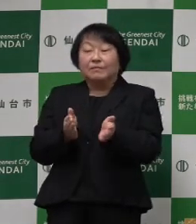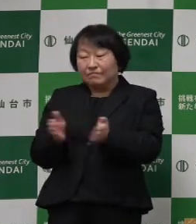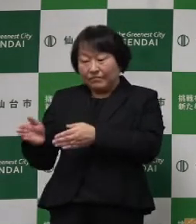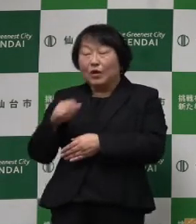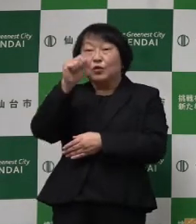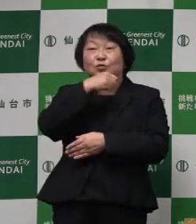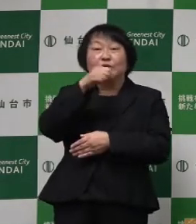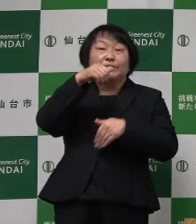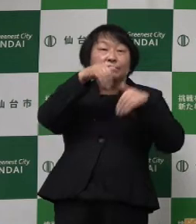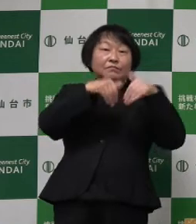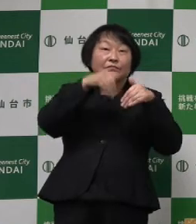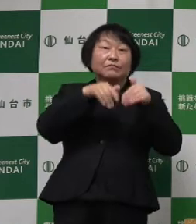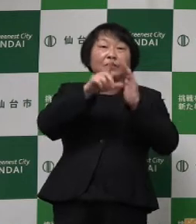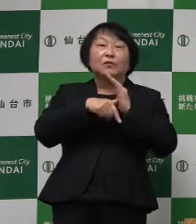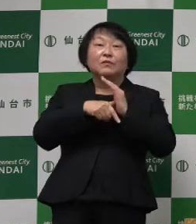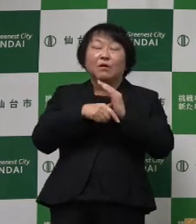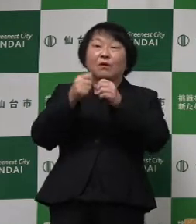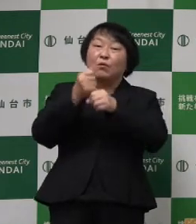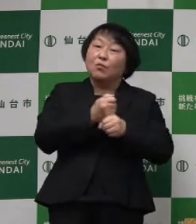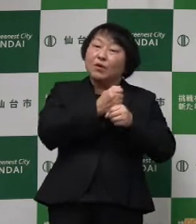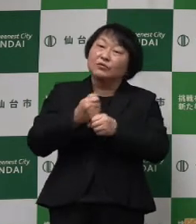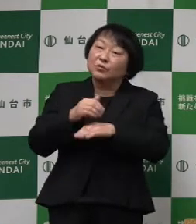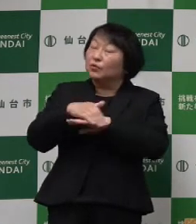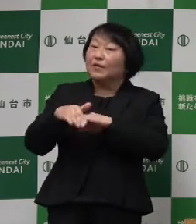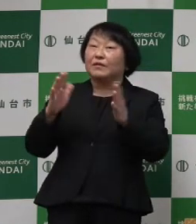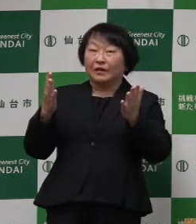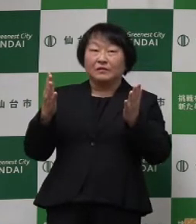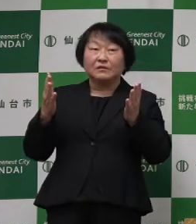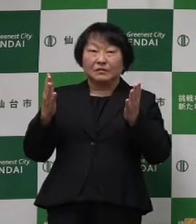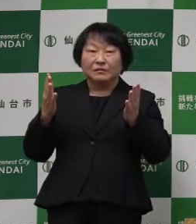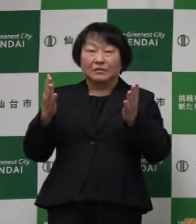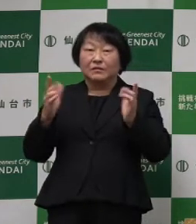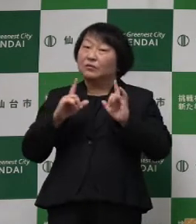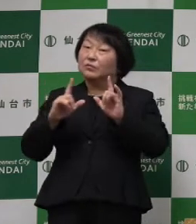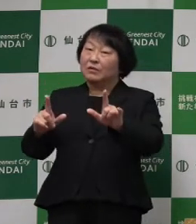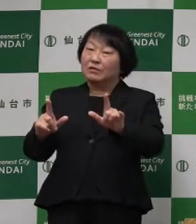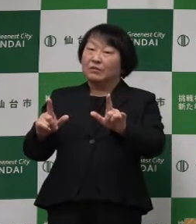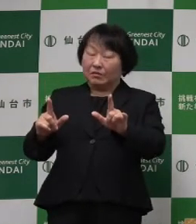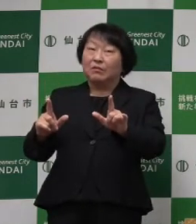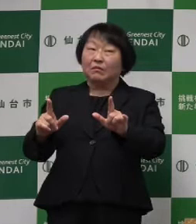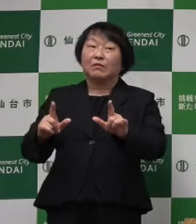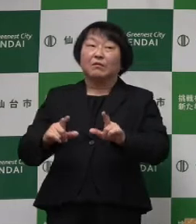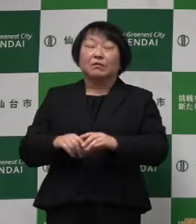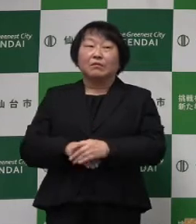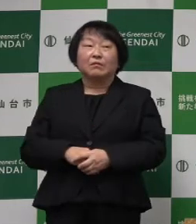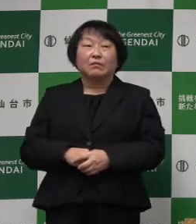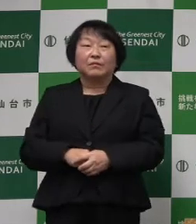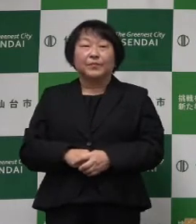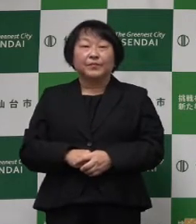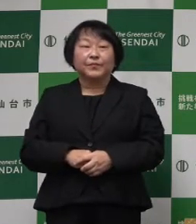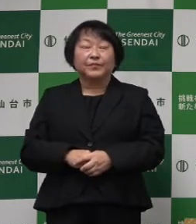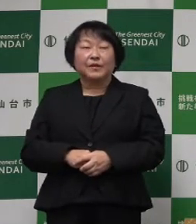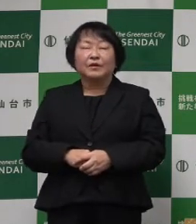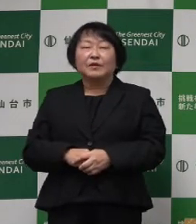はそういう応援をする予定はないと、答えていたと思います。